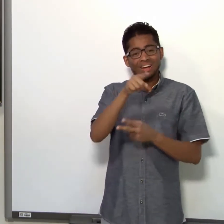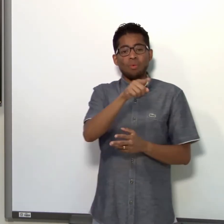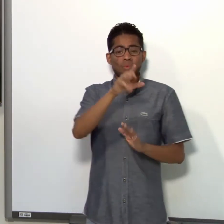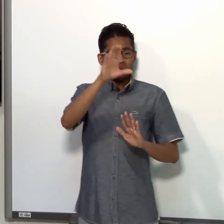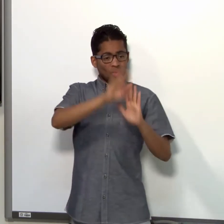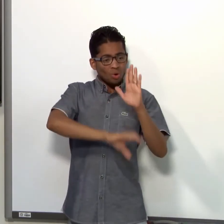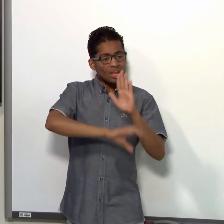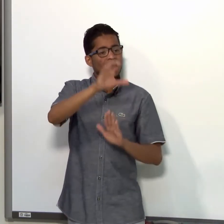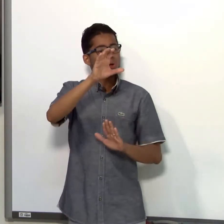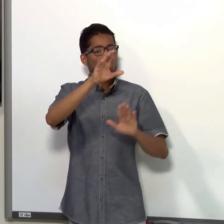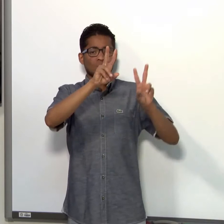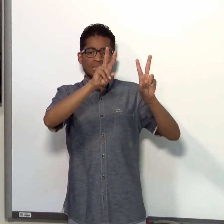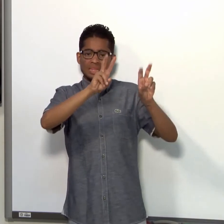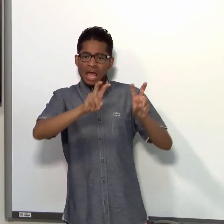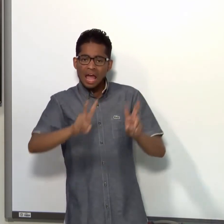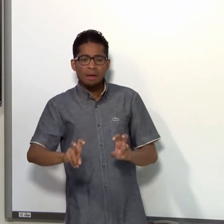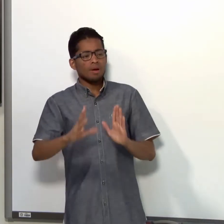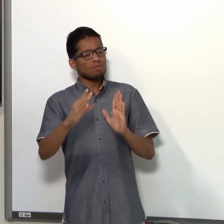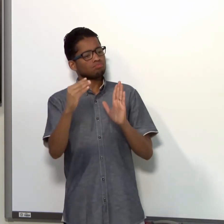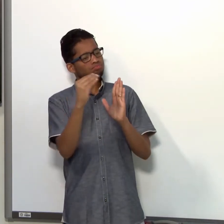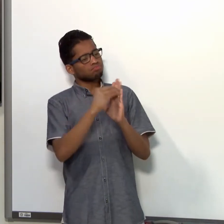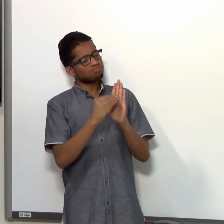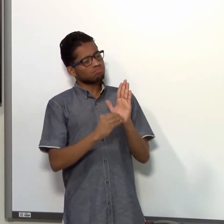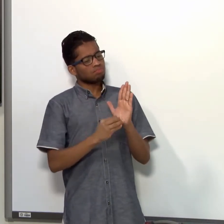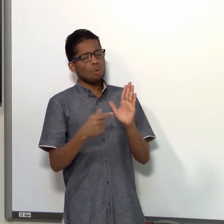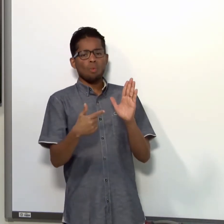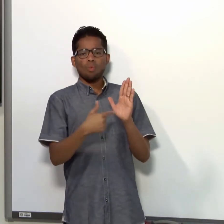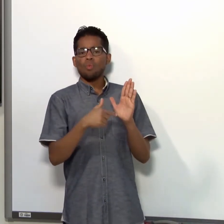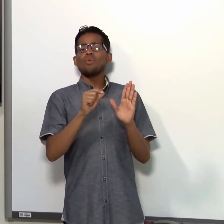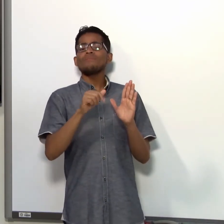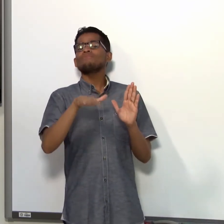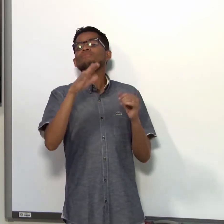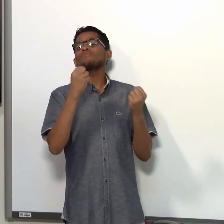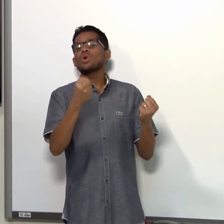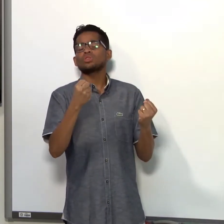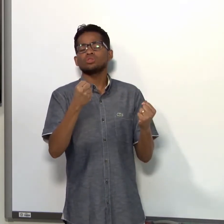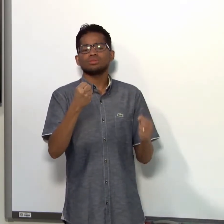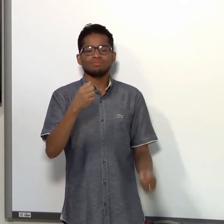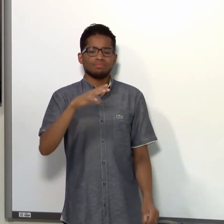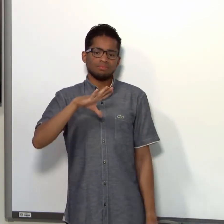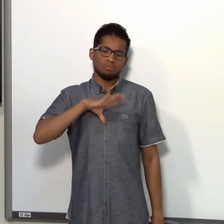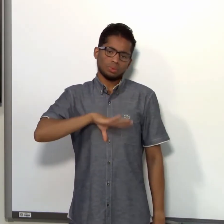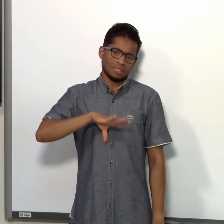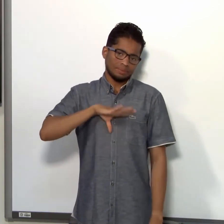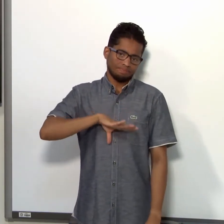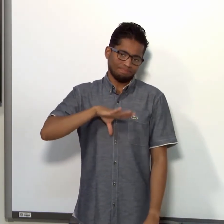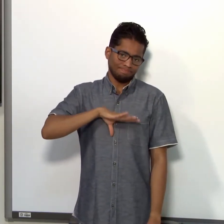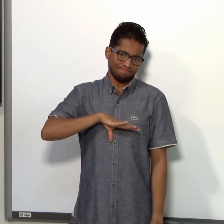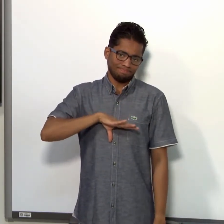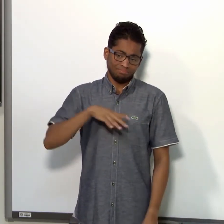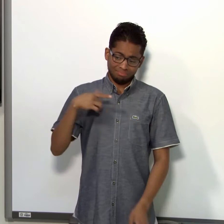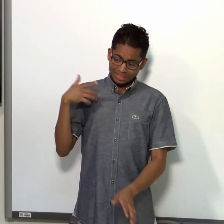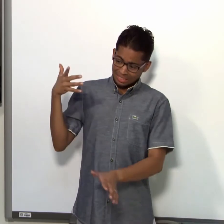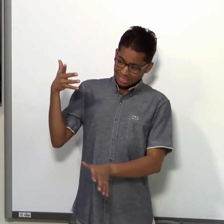Temos no currículo ali, vários conteúdos, que focam fortemente na língua portuguesa.